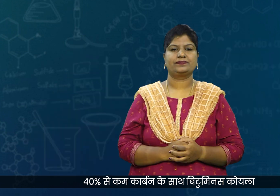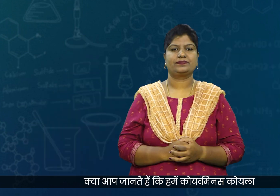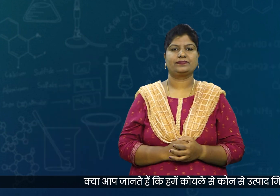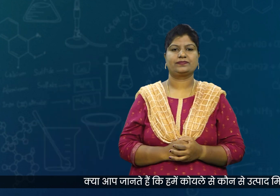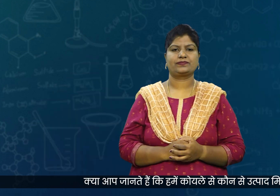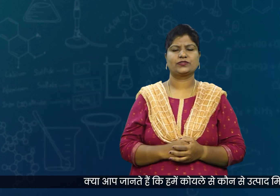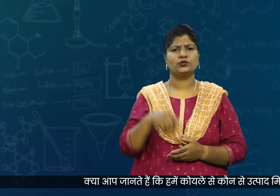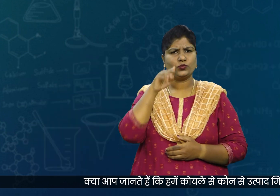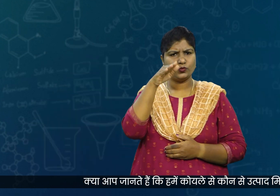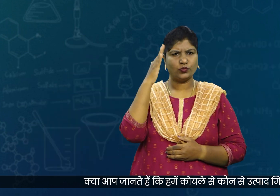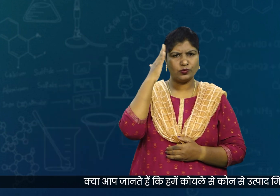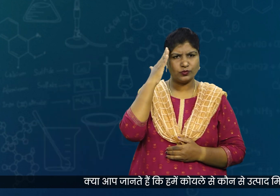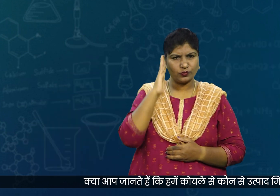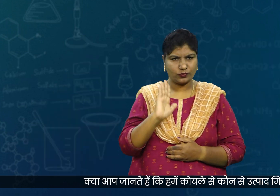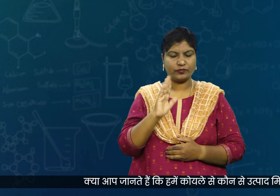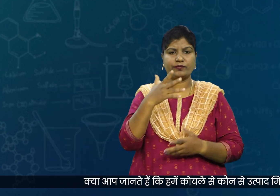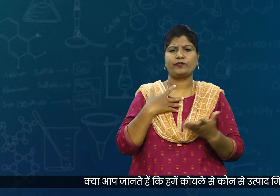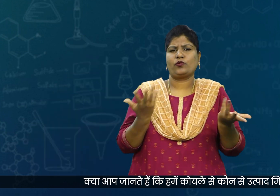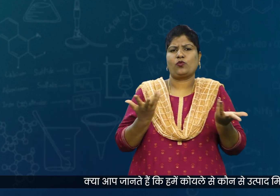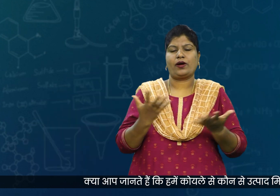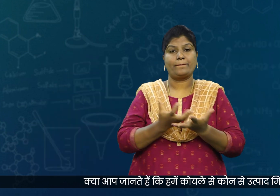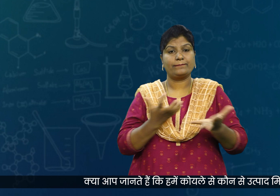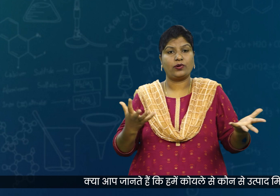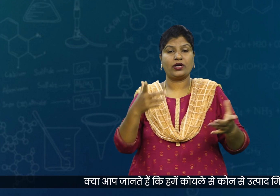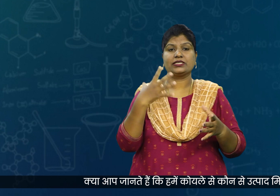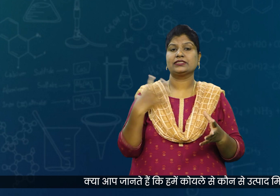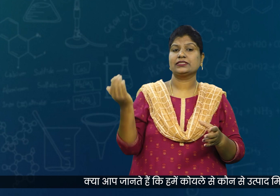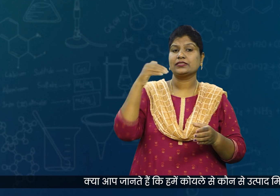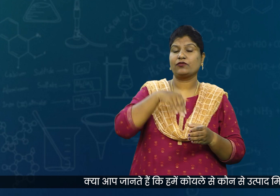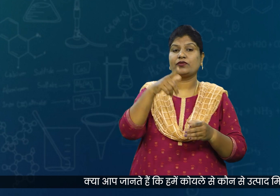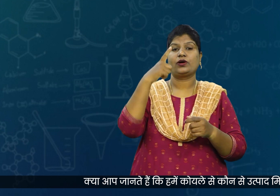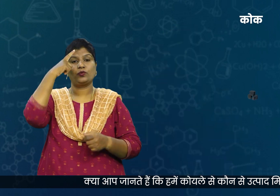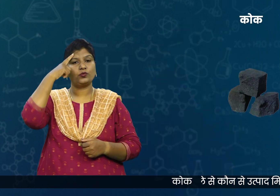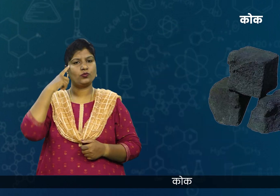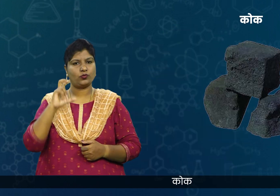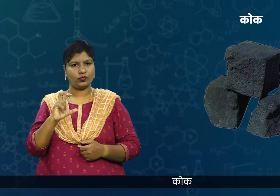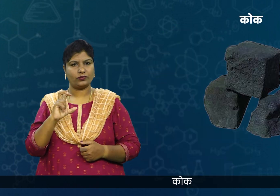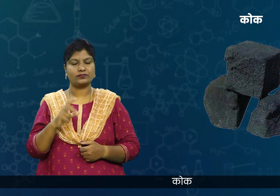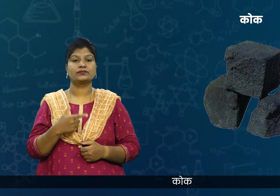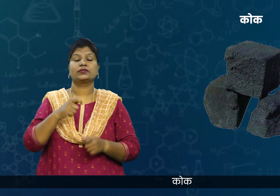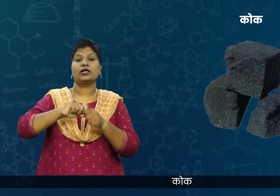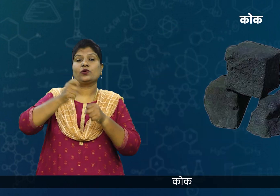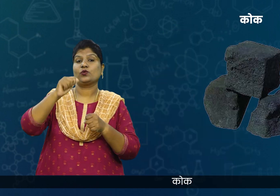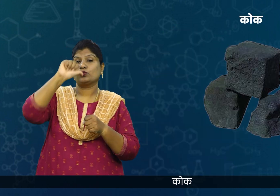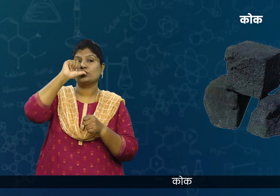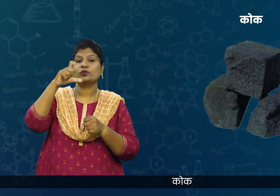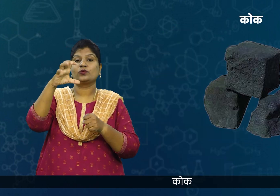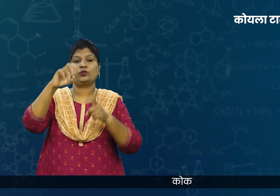क्या आप जानते हैं कि हमें कोयले से कौन से उत्पादन मिलते हैं? पहला कोक, दूसरा कोयला